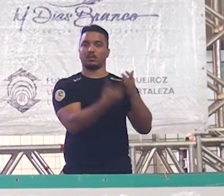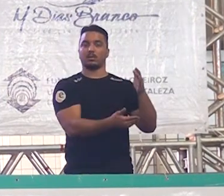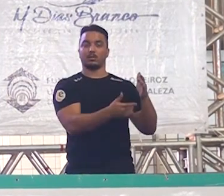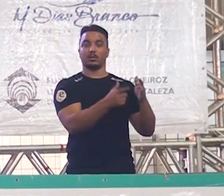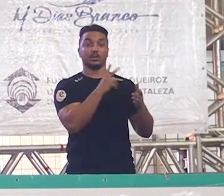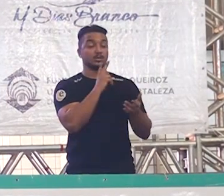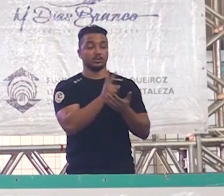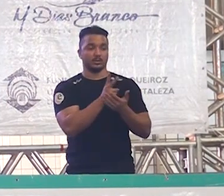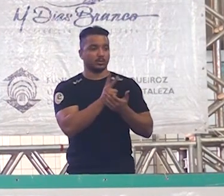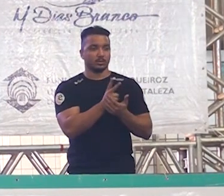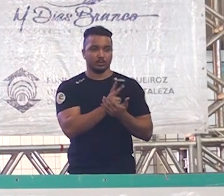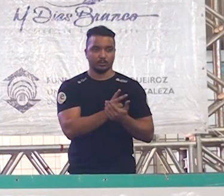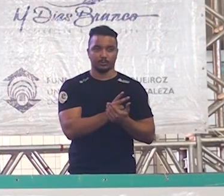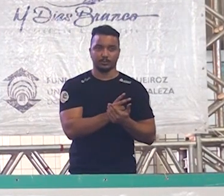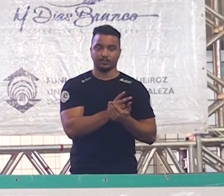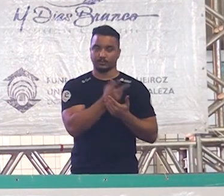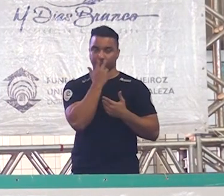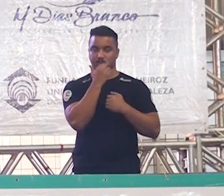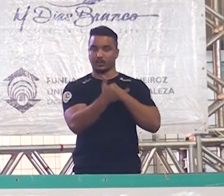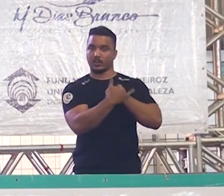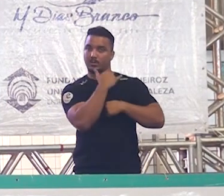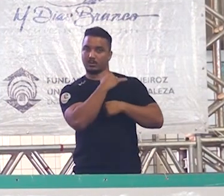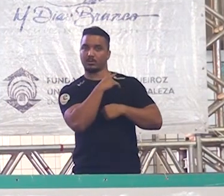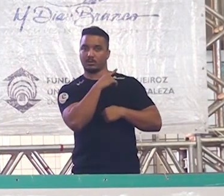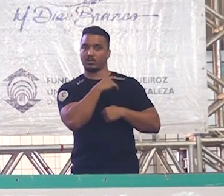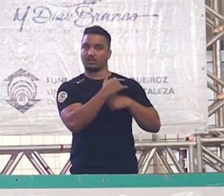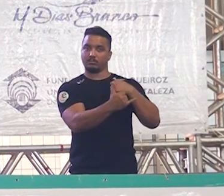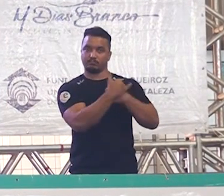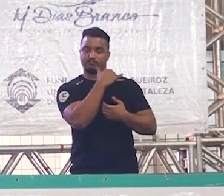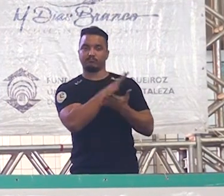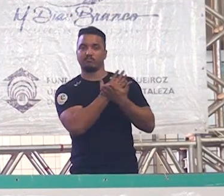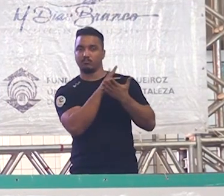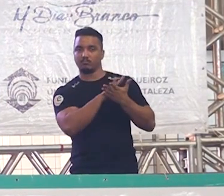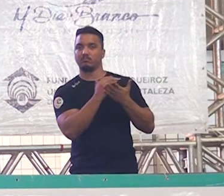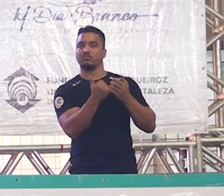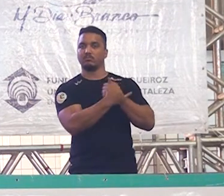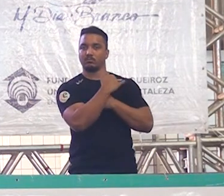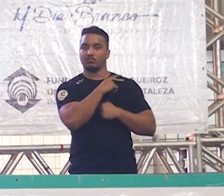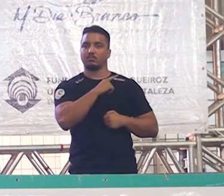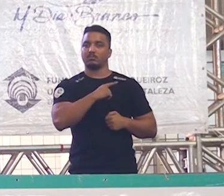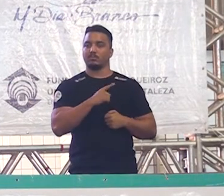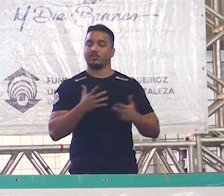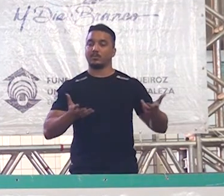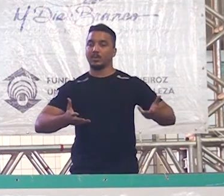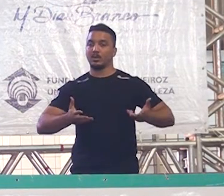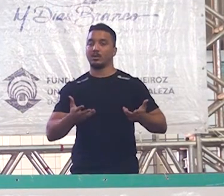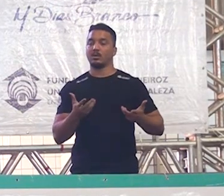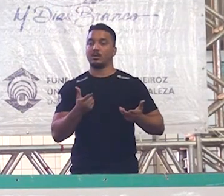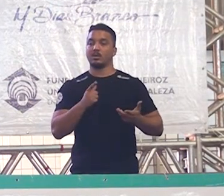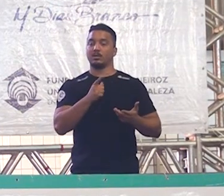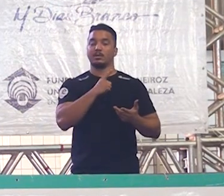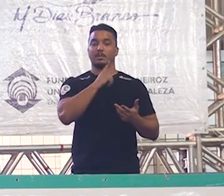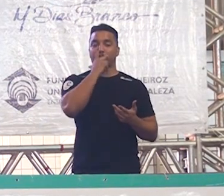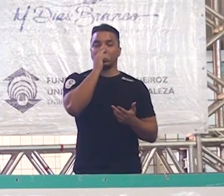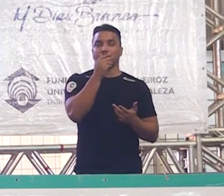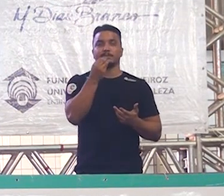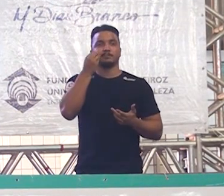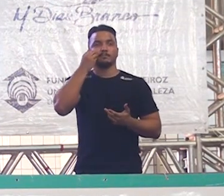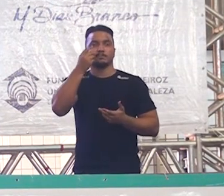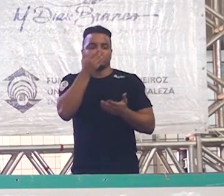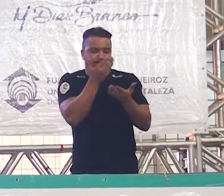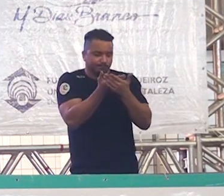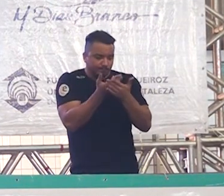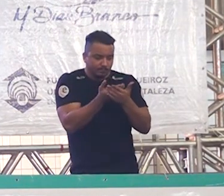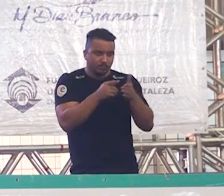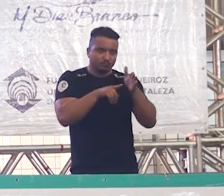Eu sempre falo isso aqui com vocês e eu vou repetir. Toda a questão do Enem, ela vem com um elemento distrator. E por mais que a gente estude,